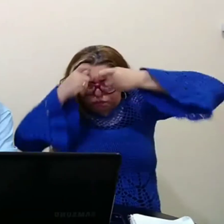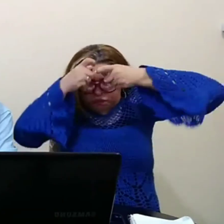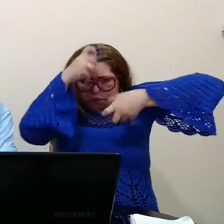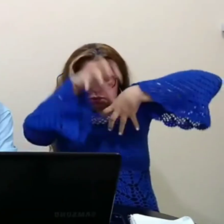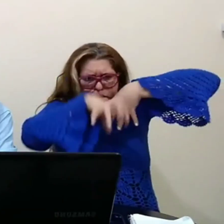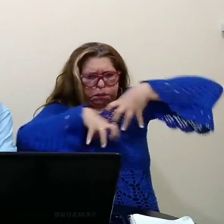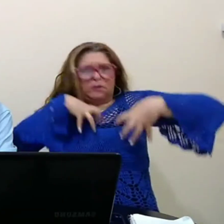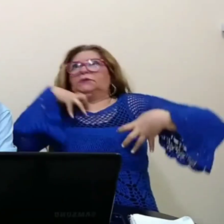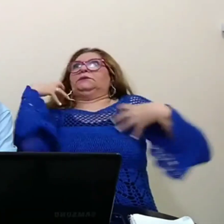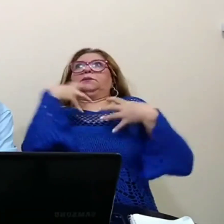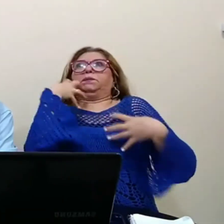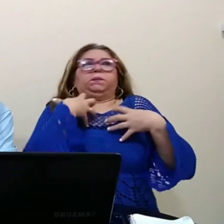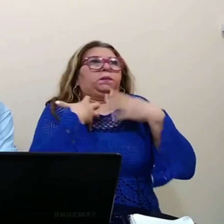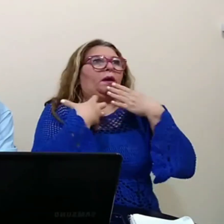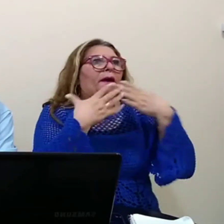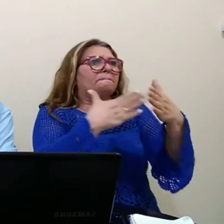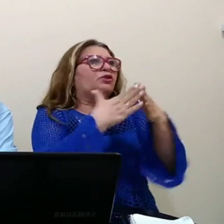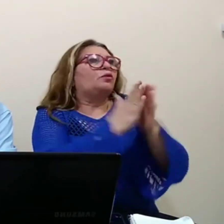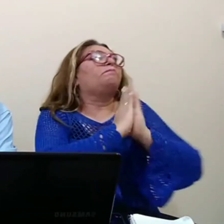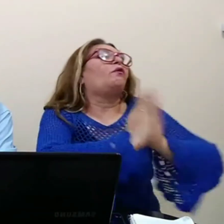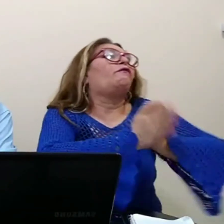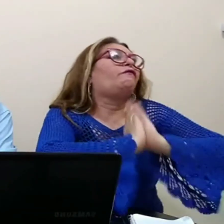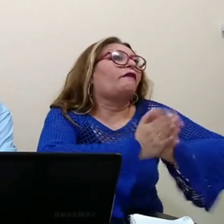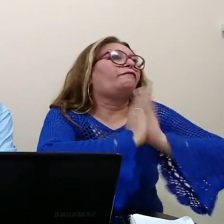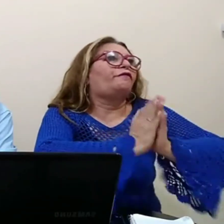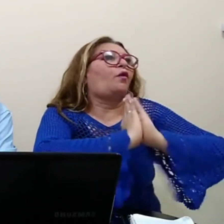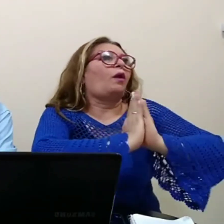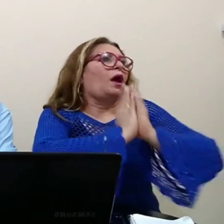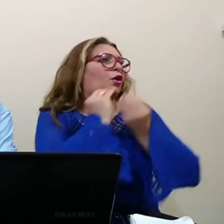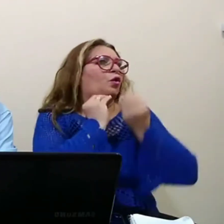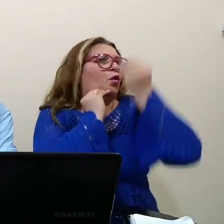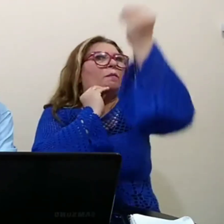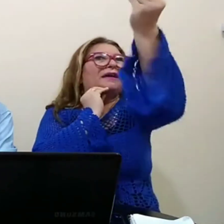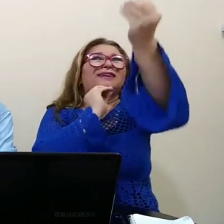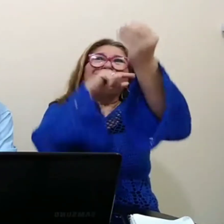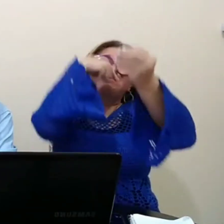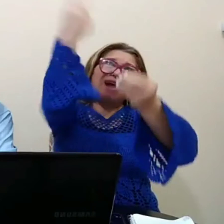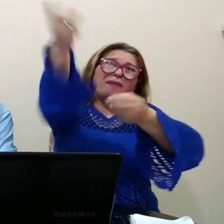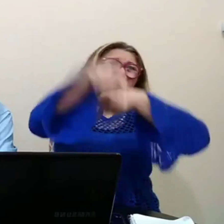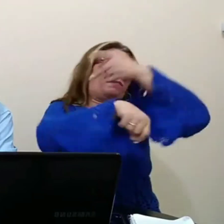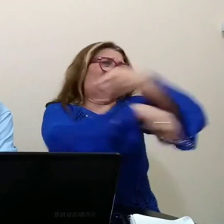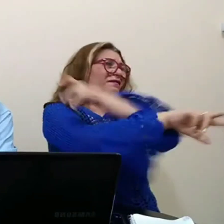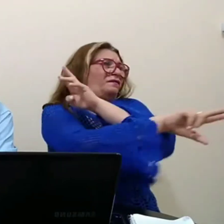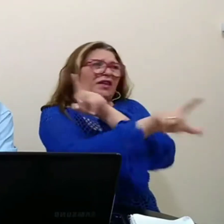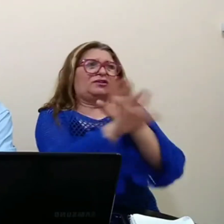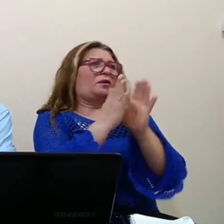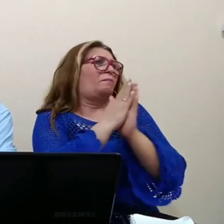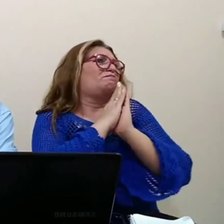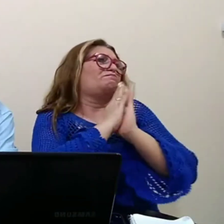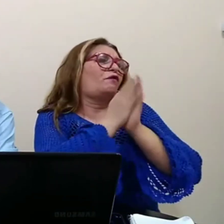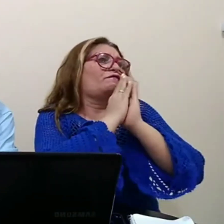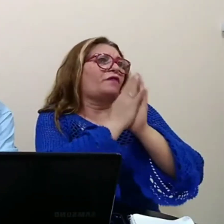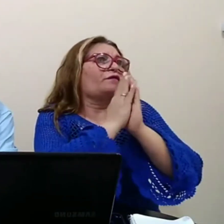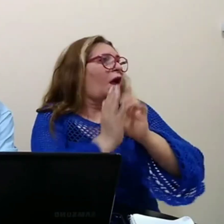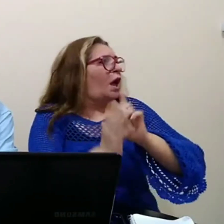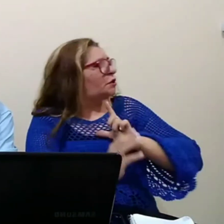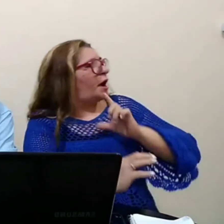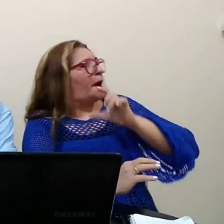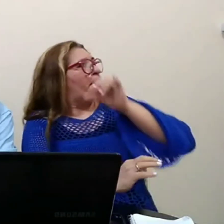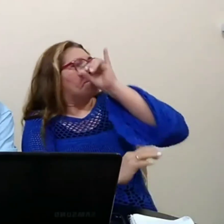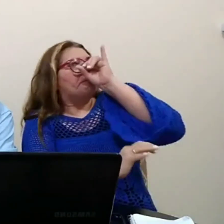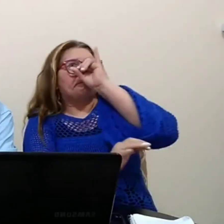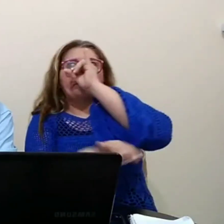E rogou-lhe encarecidamente que os não mandasse para fora do país. Ora, pastava ali